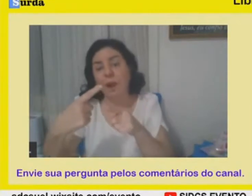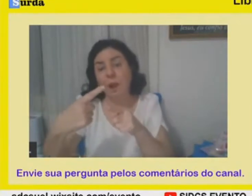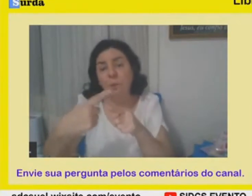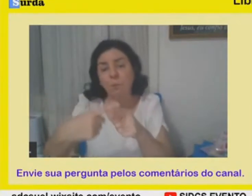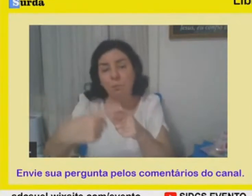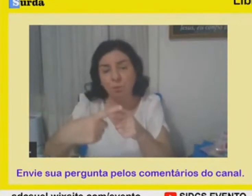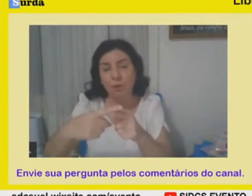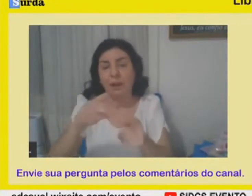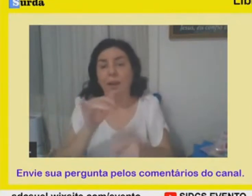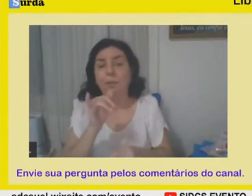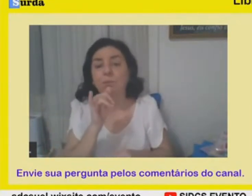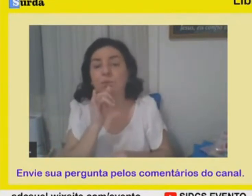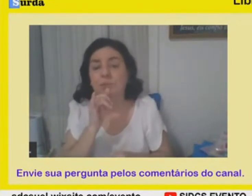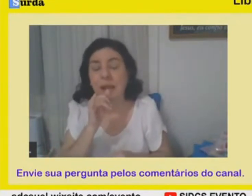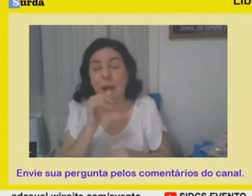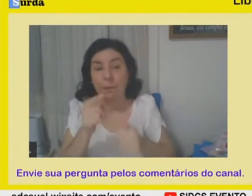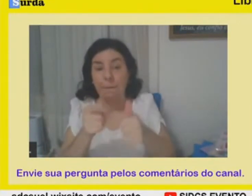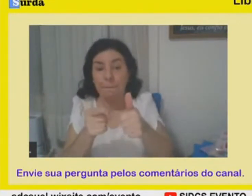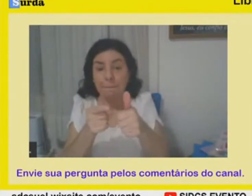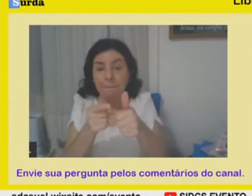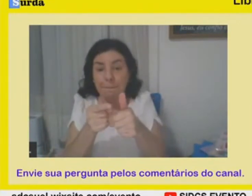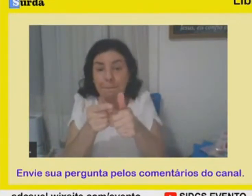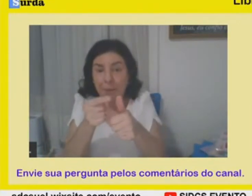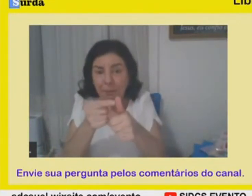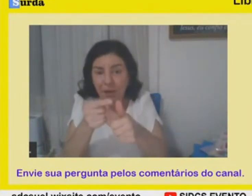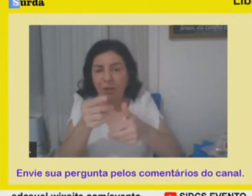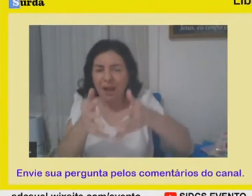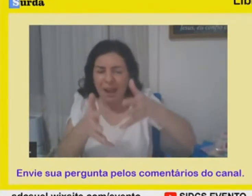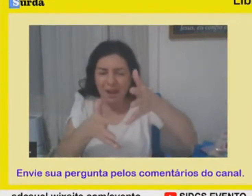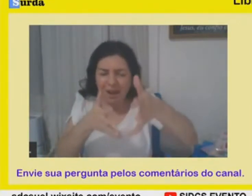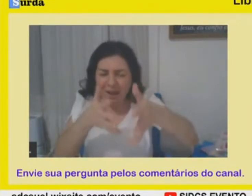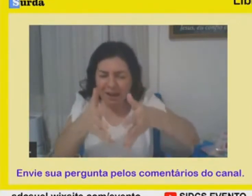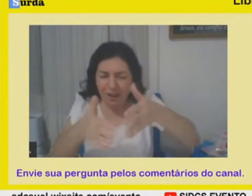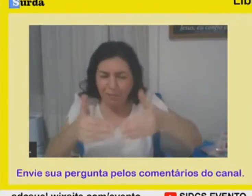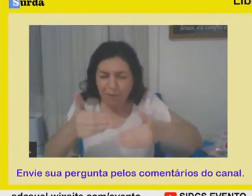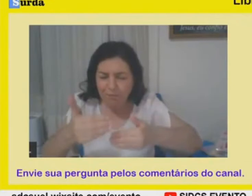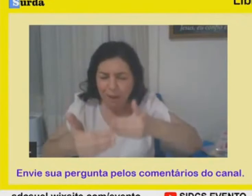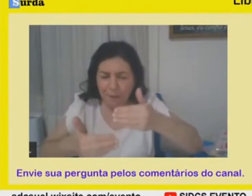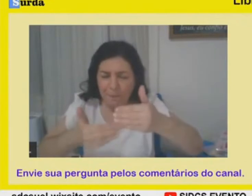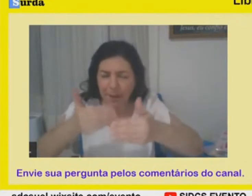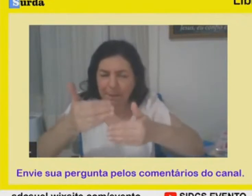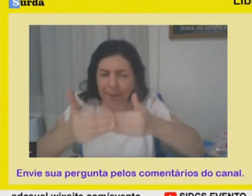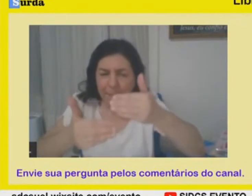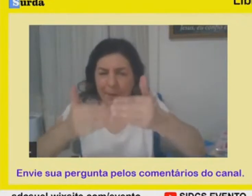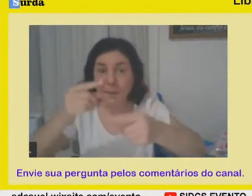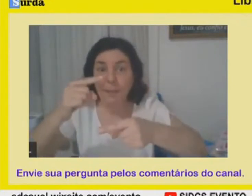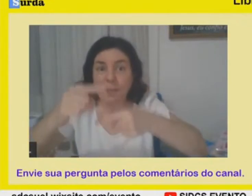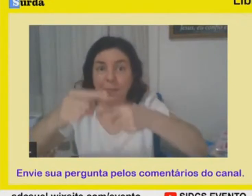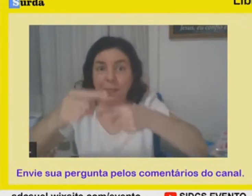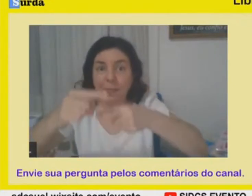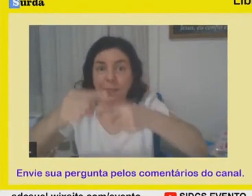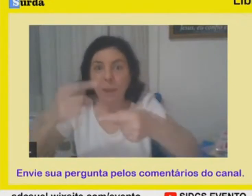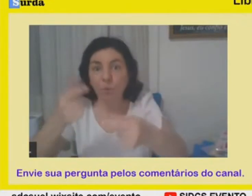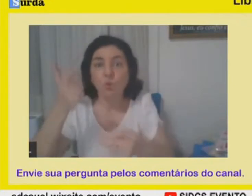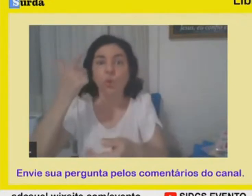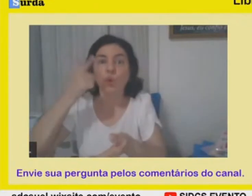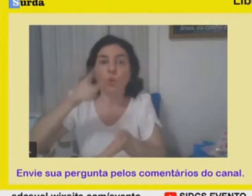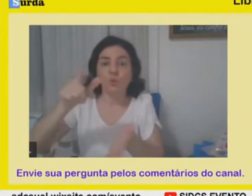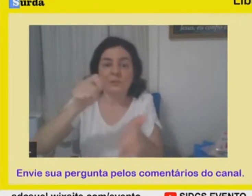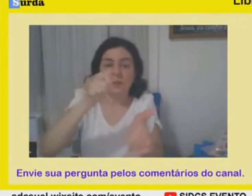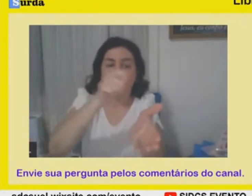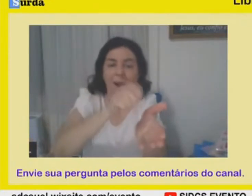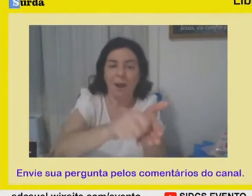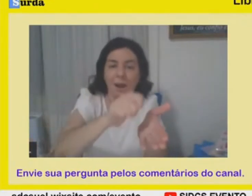um ajude o outro, assim eles irão aprender o conteúdo. Então, eles têm que primeiro desenvolver